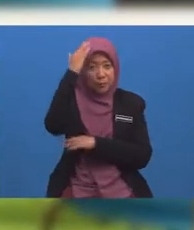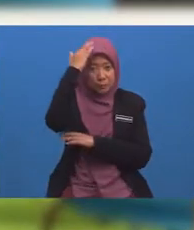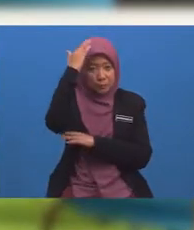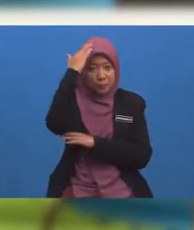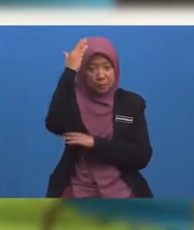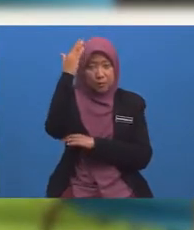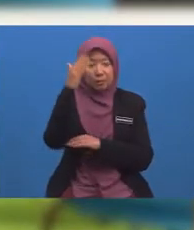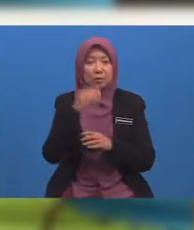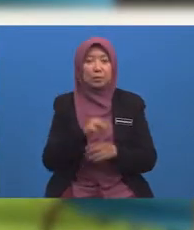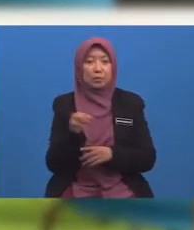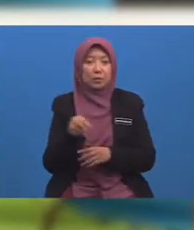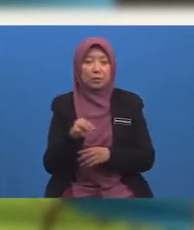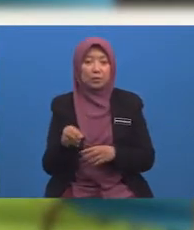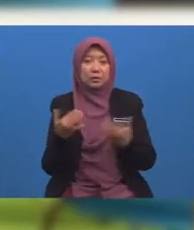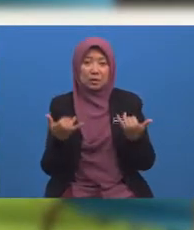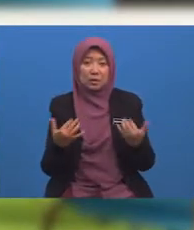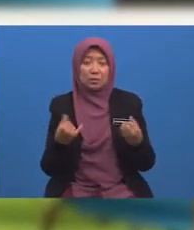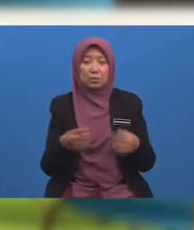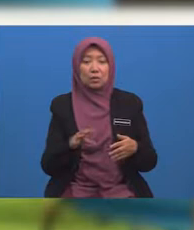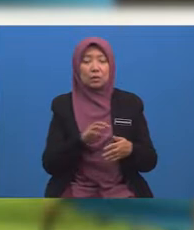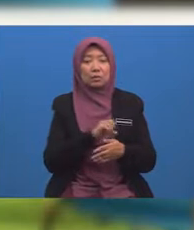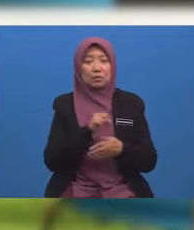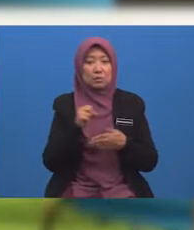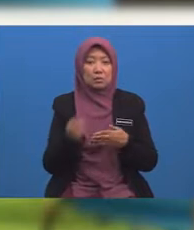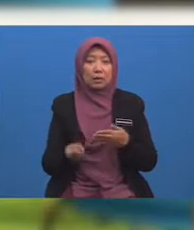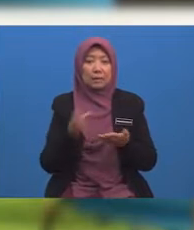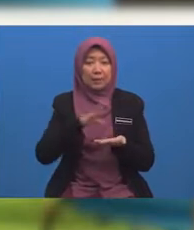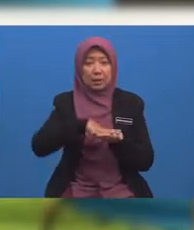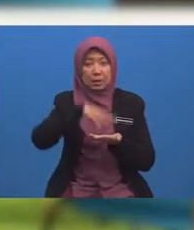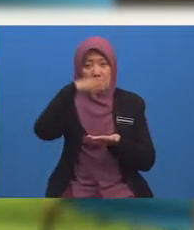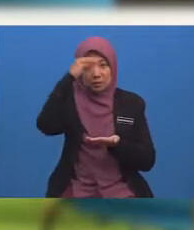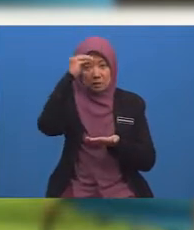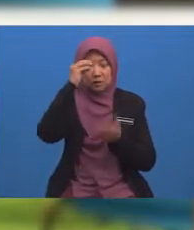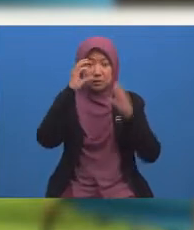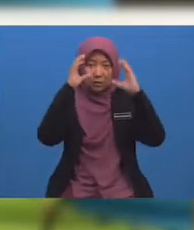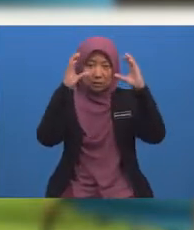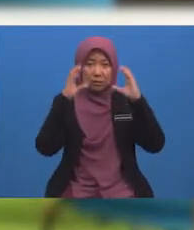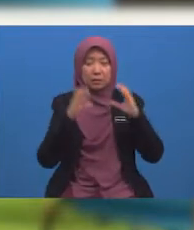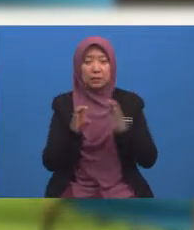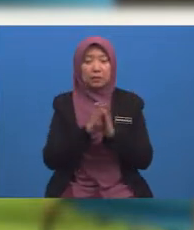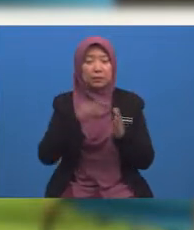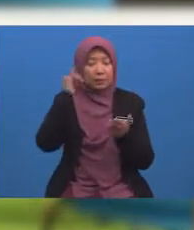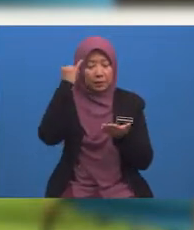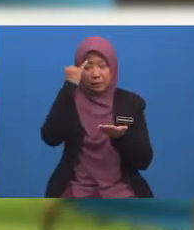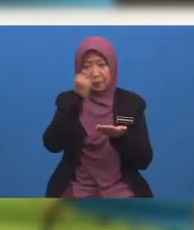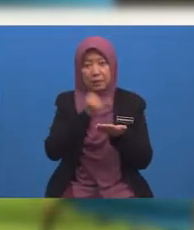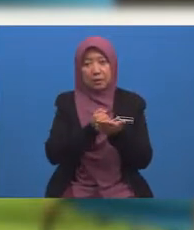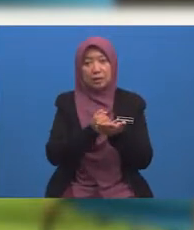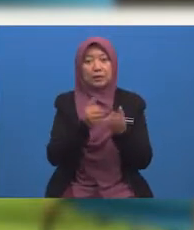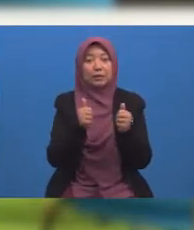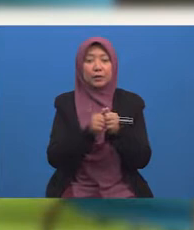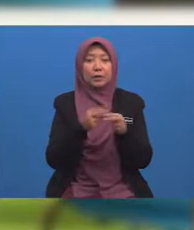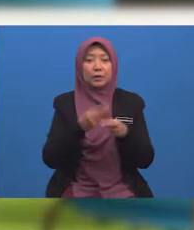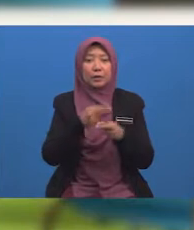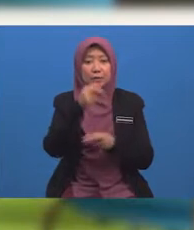Alhamdulillah, murid-murid. Kita sudah selesai mempelajari cara beriman dengan nama